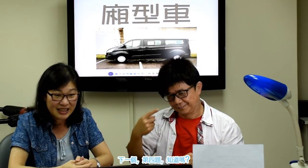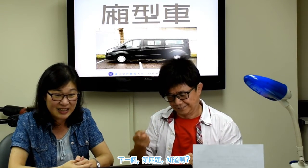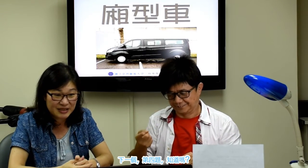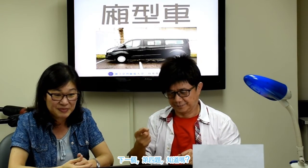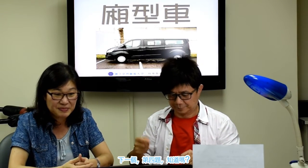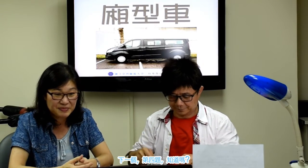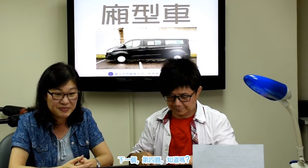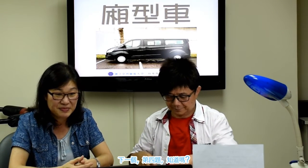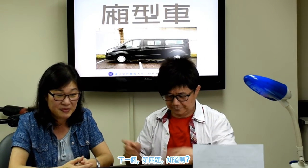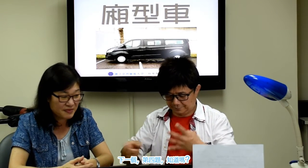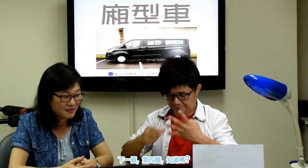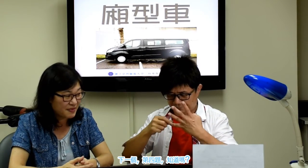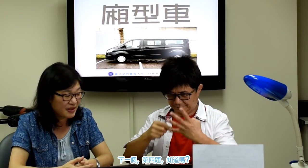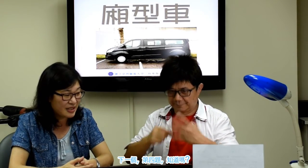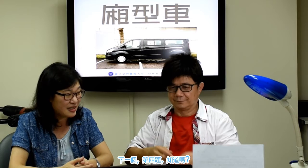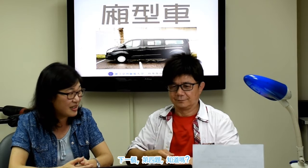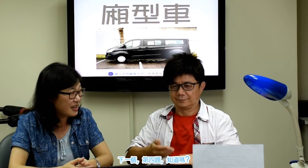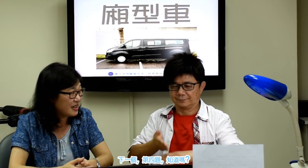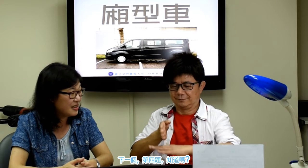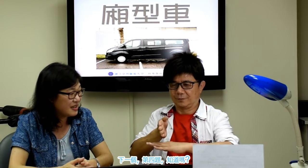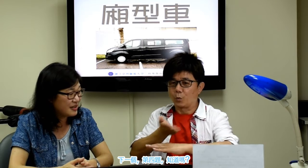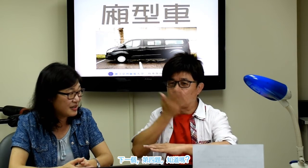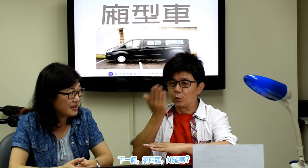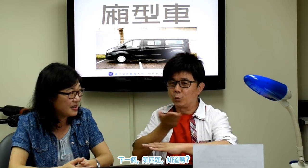个第四题，